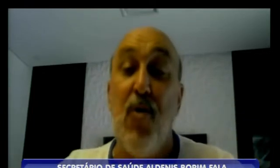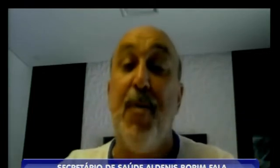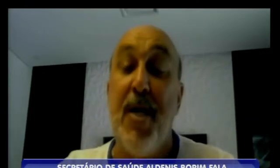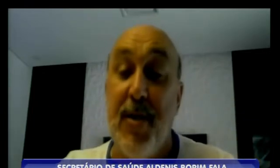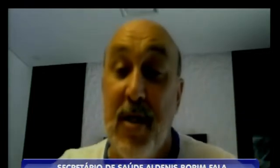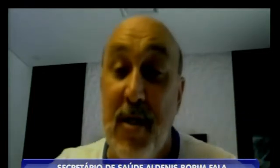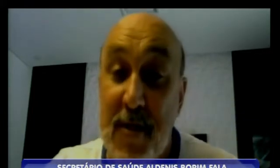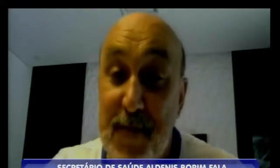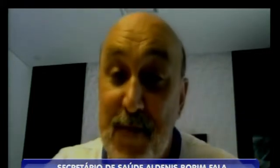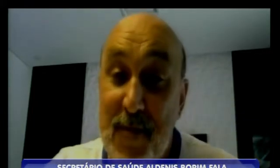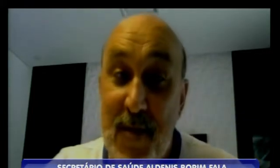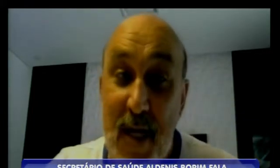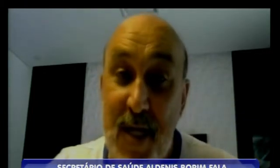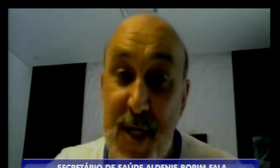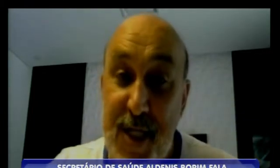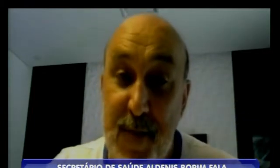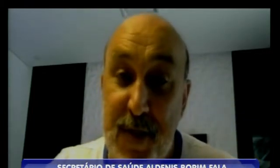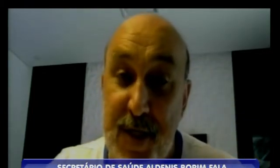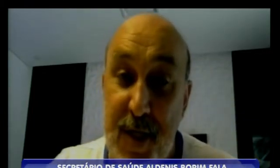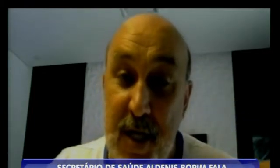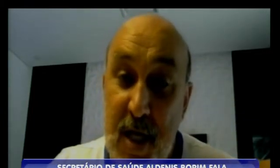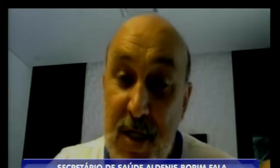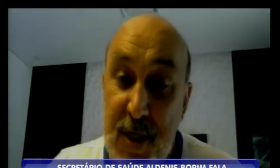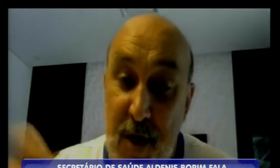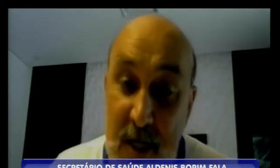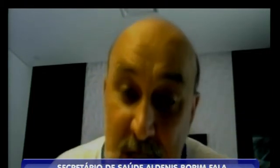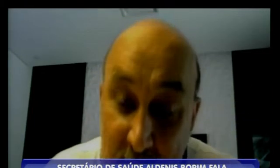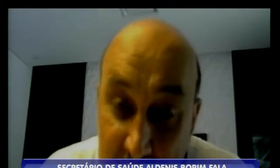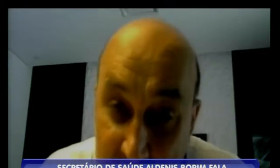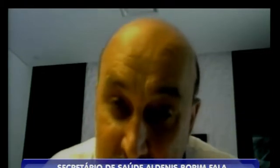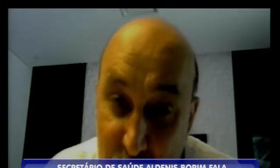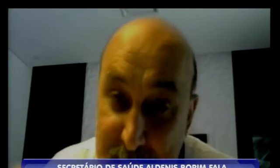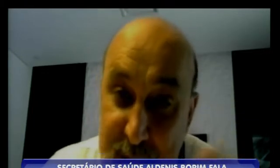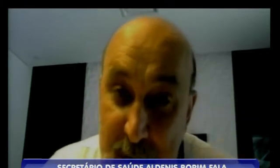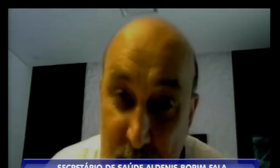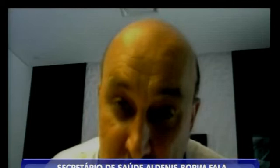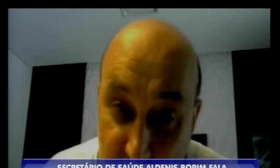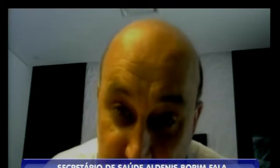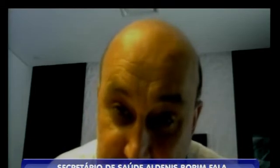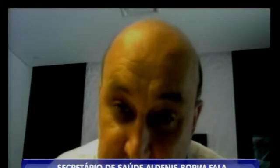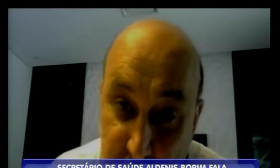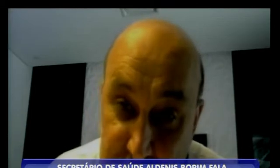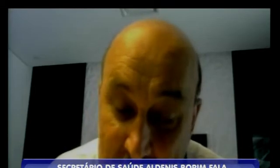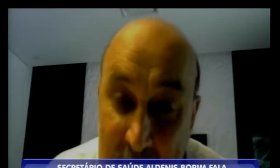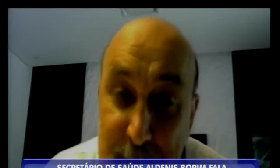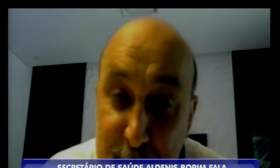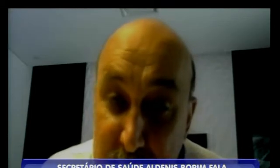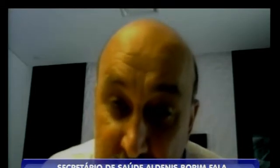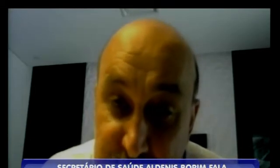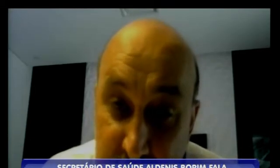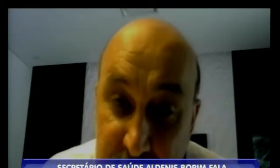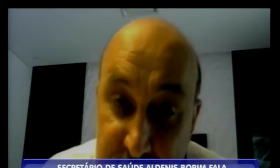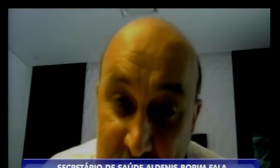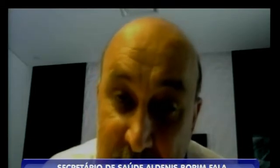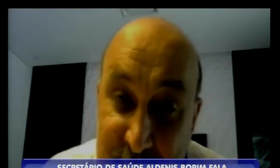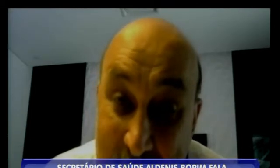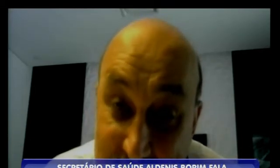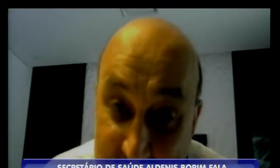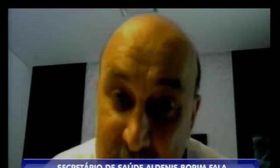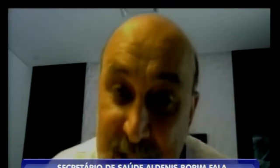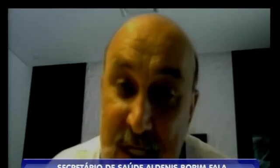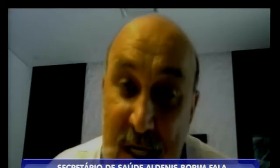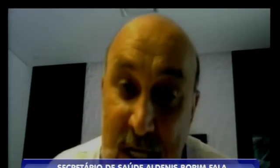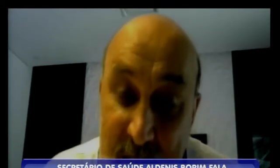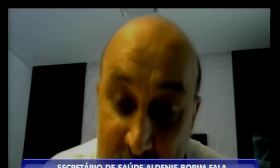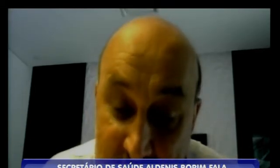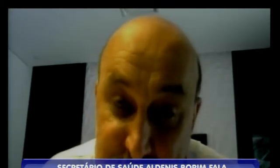eu acompanho, né? A gente sempre se troca no WhatsApp, uma conversa aqui, outra lá, e sei que estava,